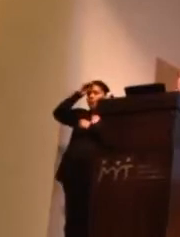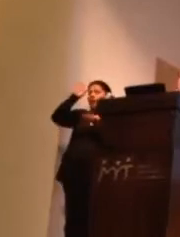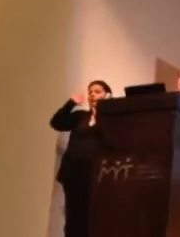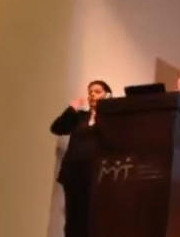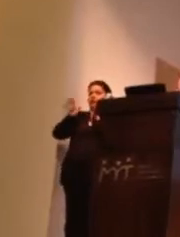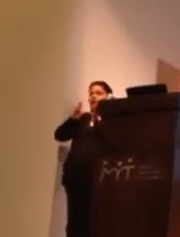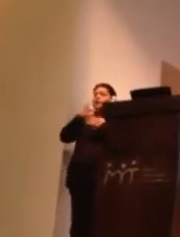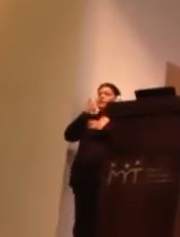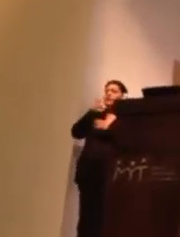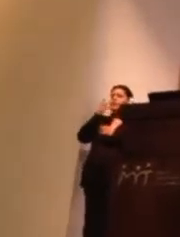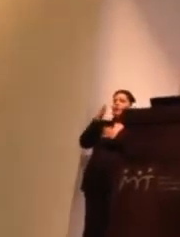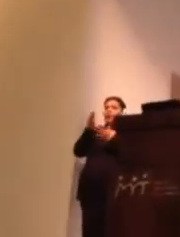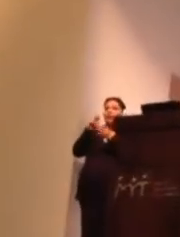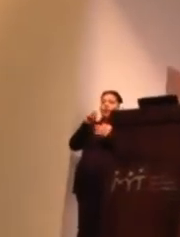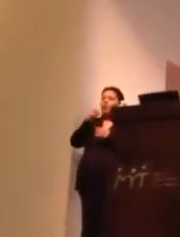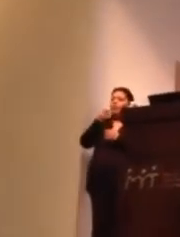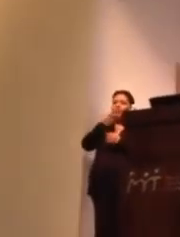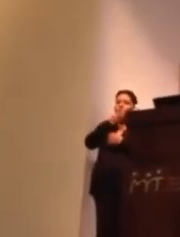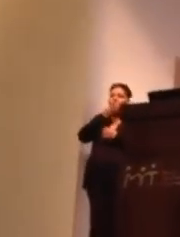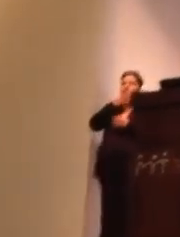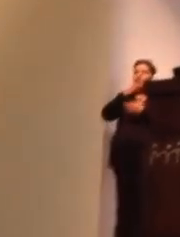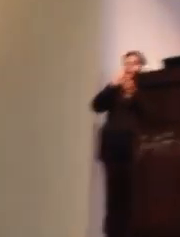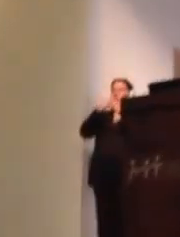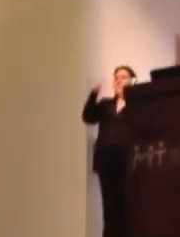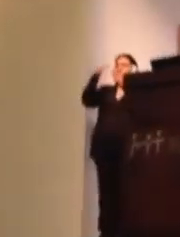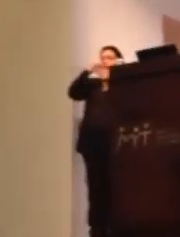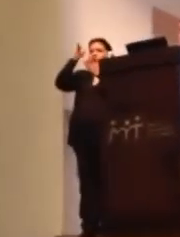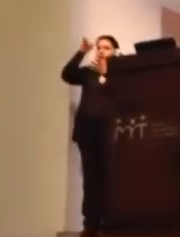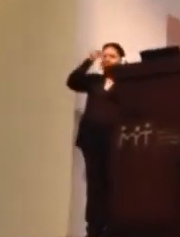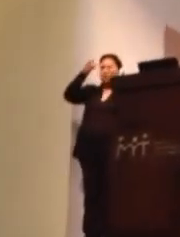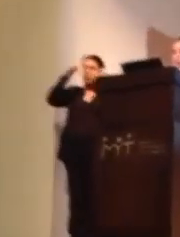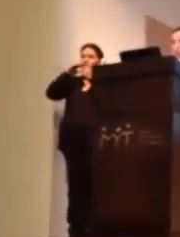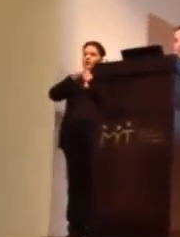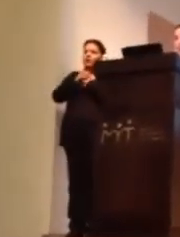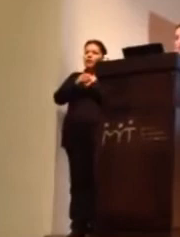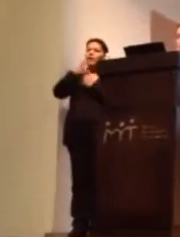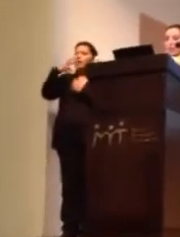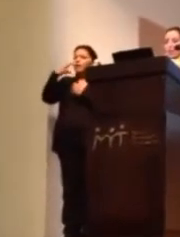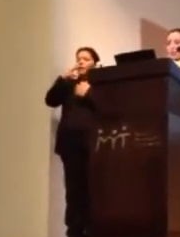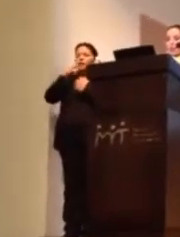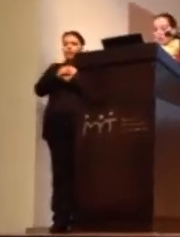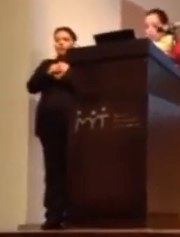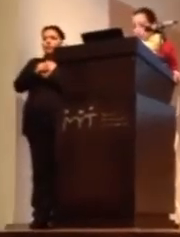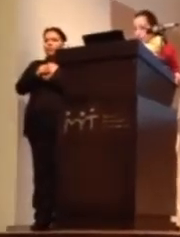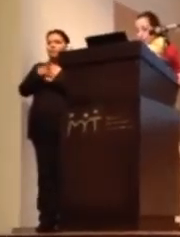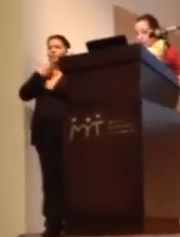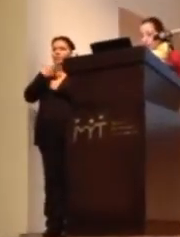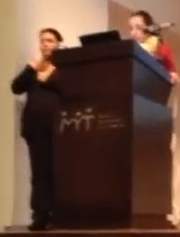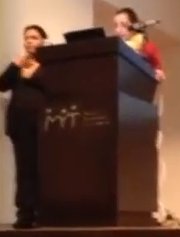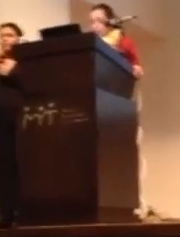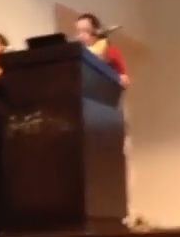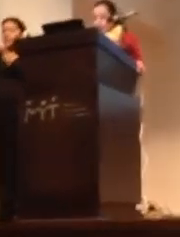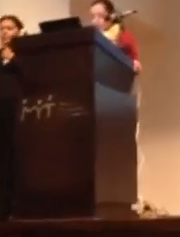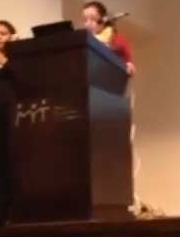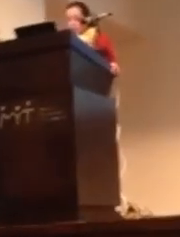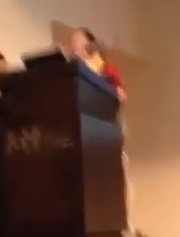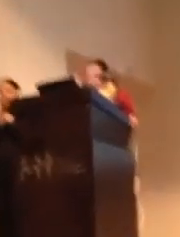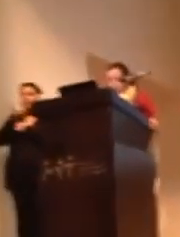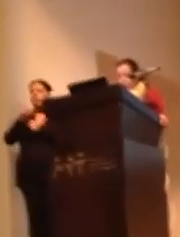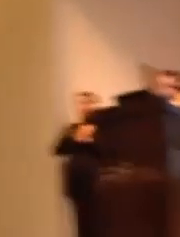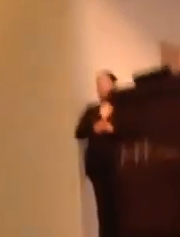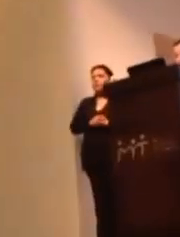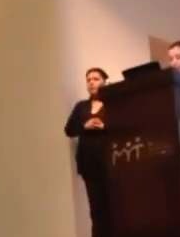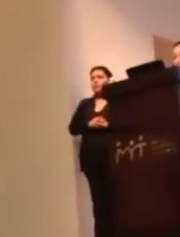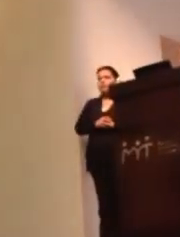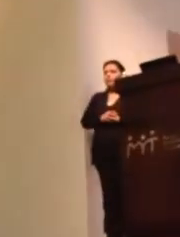de la inteligencia, no son niños que son sobredotados y tampoco que tienen ningún tipo de problemas